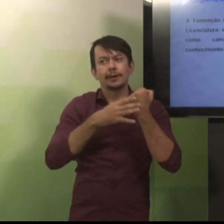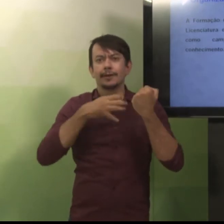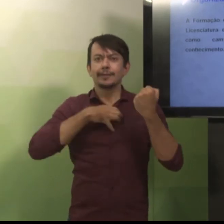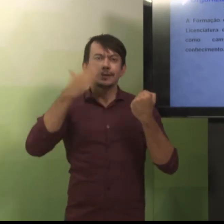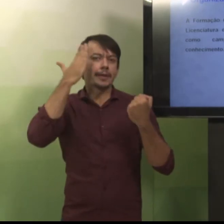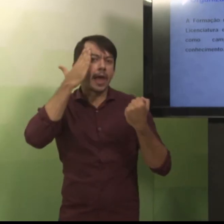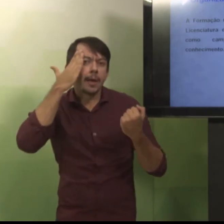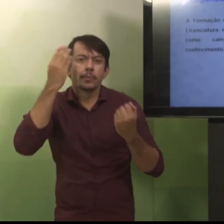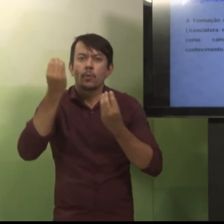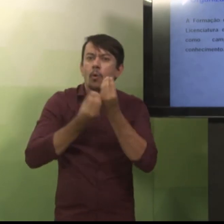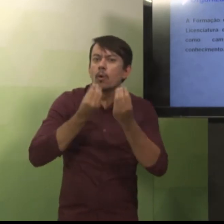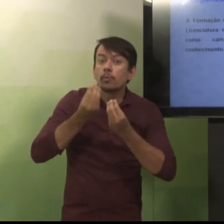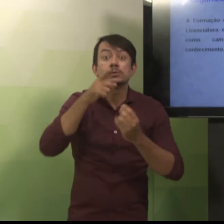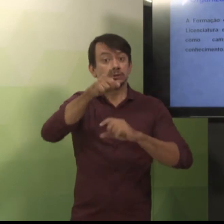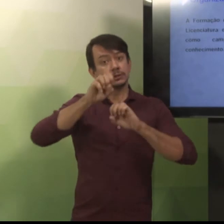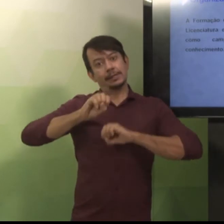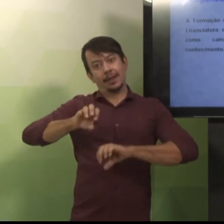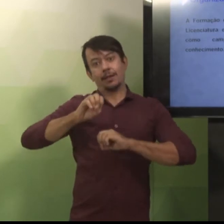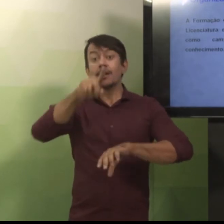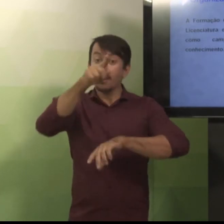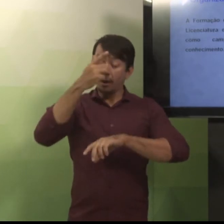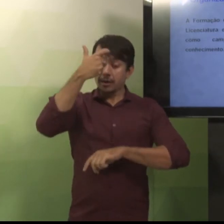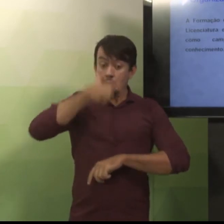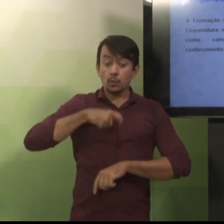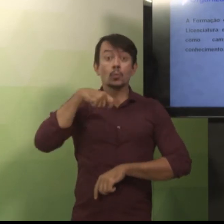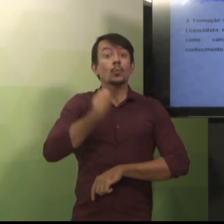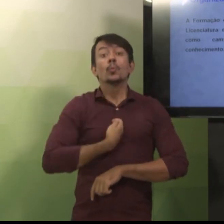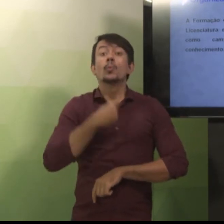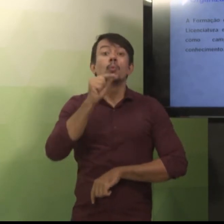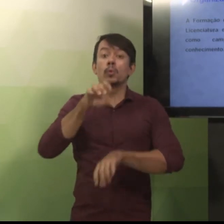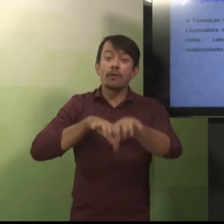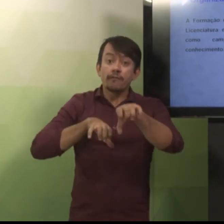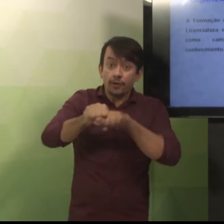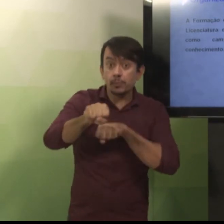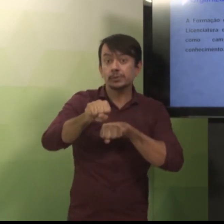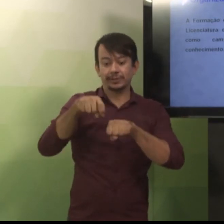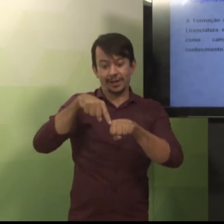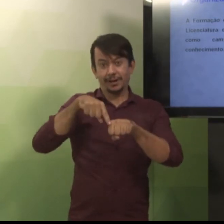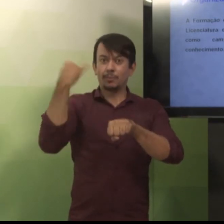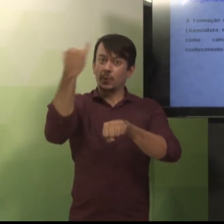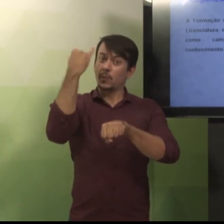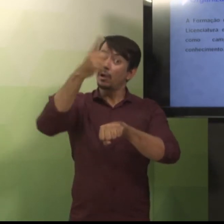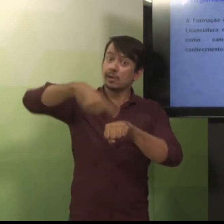Então agora, para terem segurança, se sentirem seguros nessa formação,